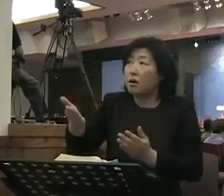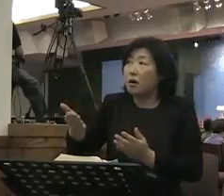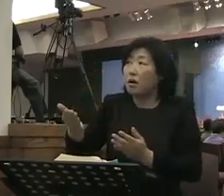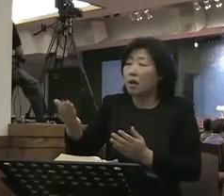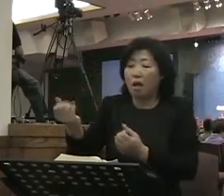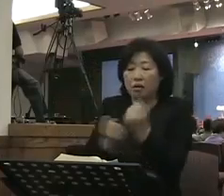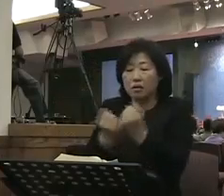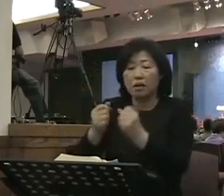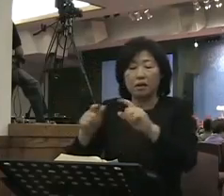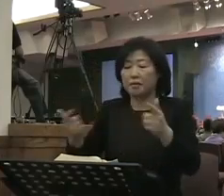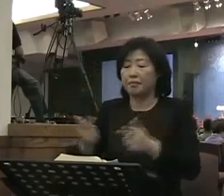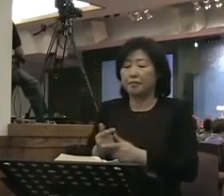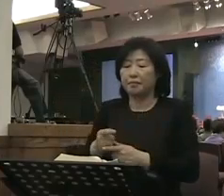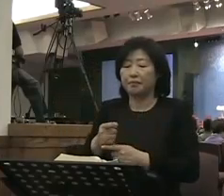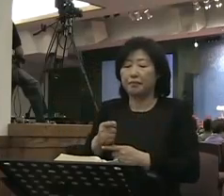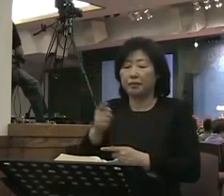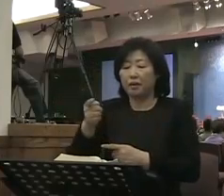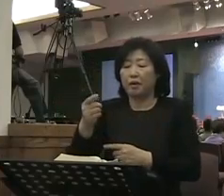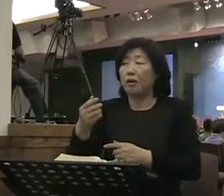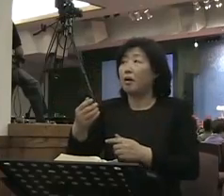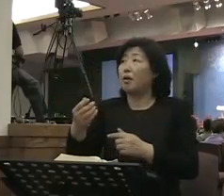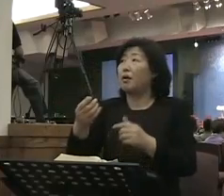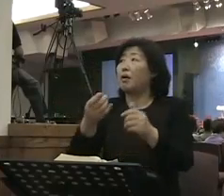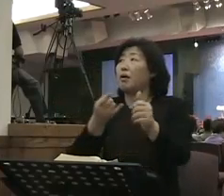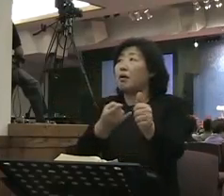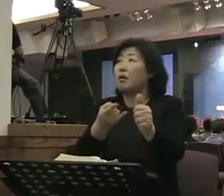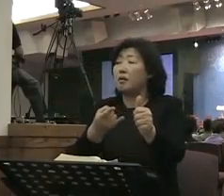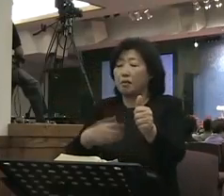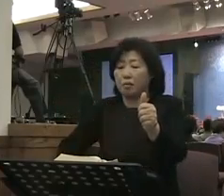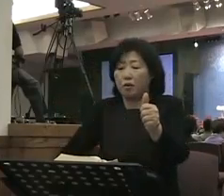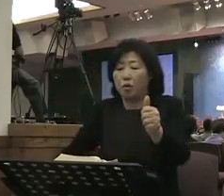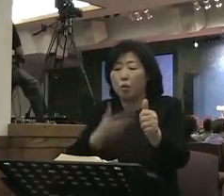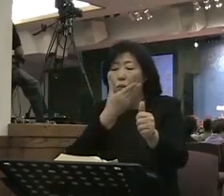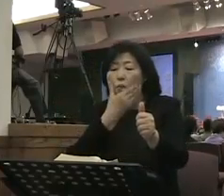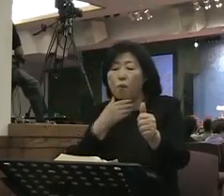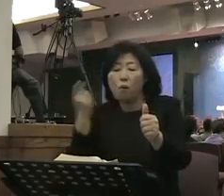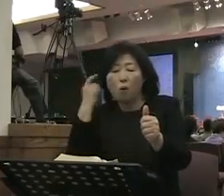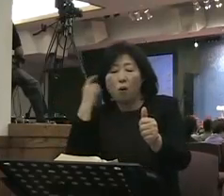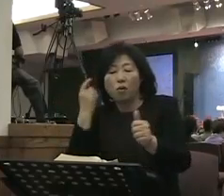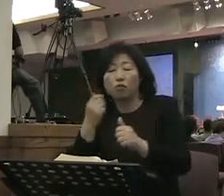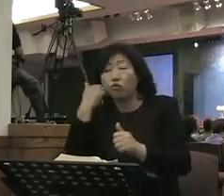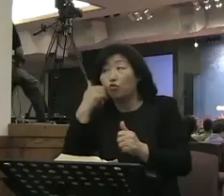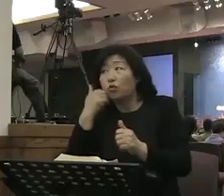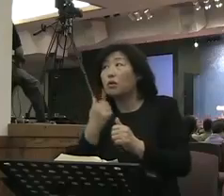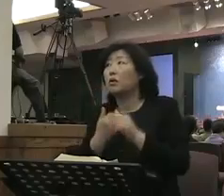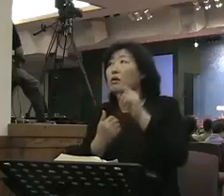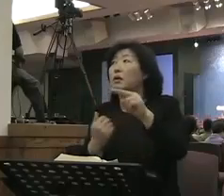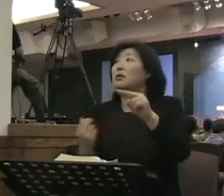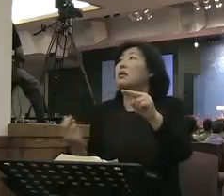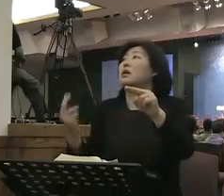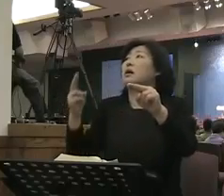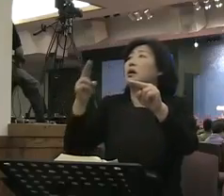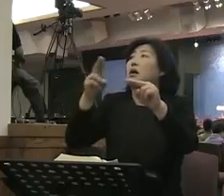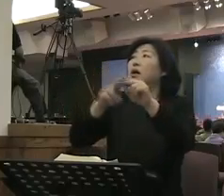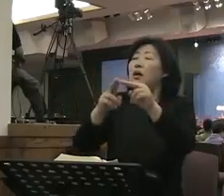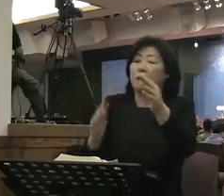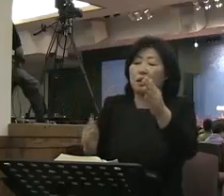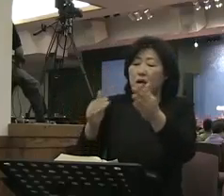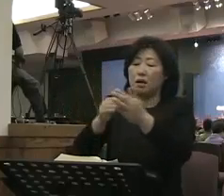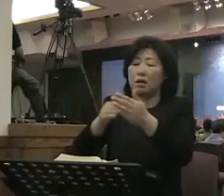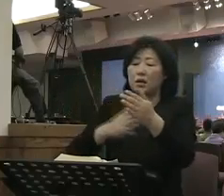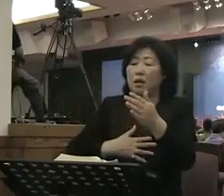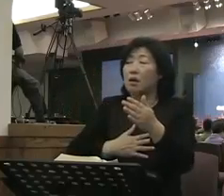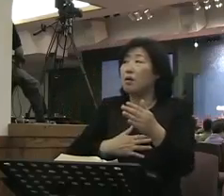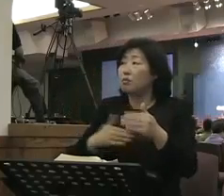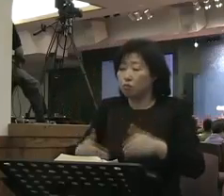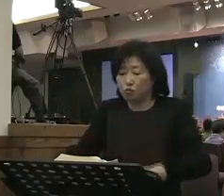아니었습니다. 그에게 필요한 것은 복음이었습니다. 누군가 내 자리까지 올 수 있는 가슴이 필요했던